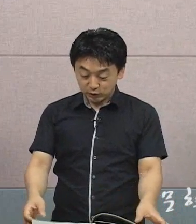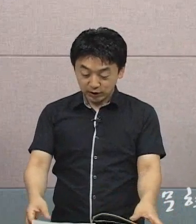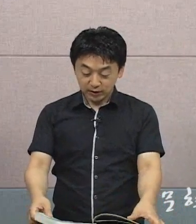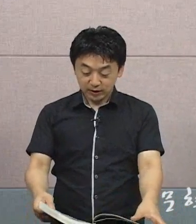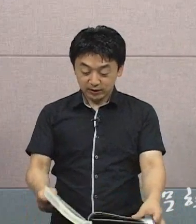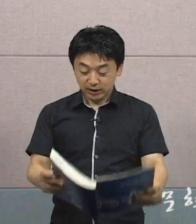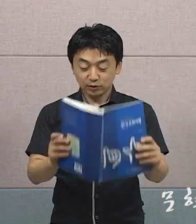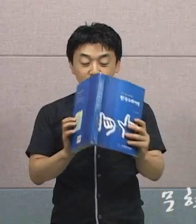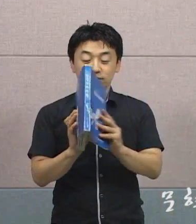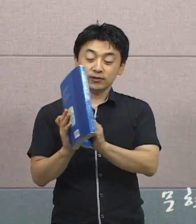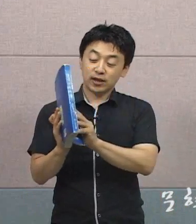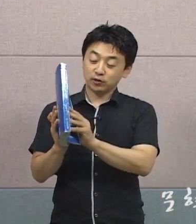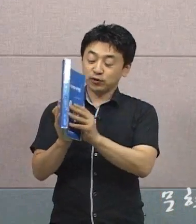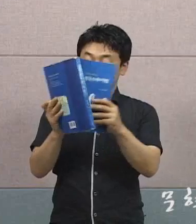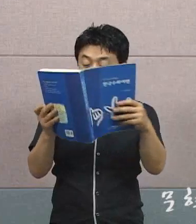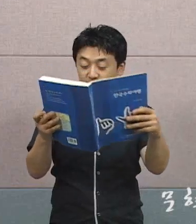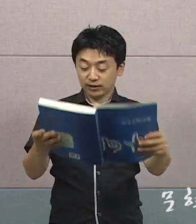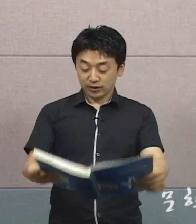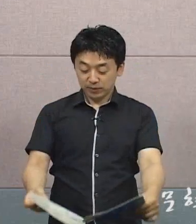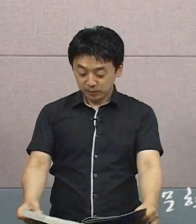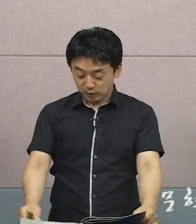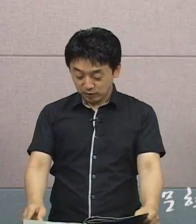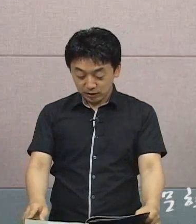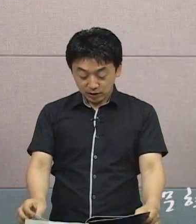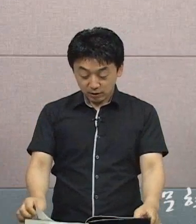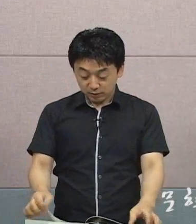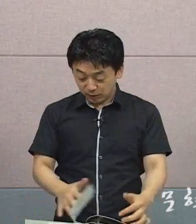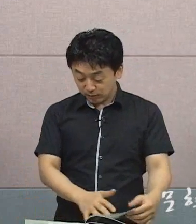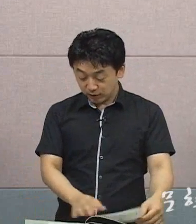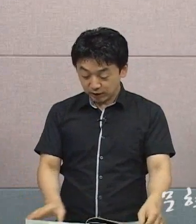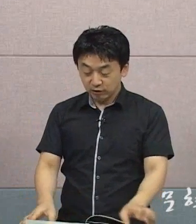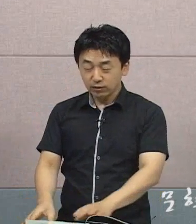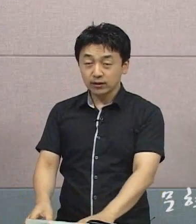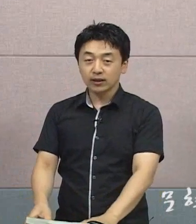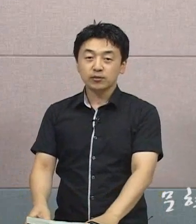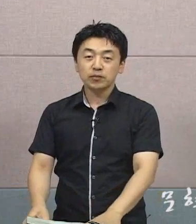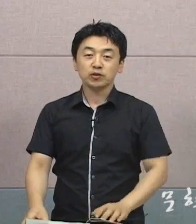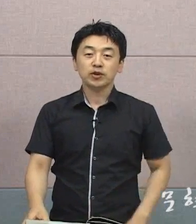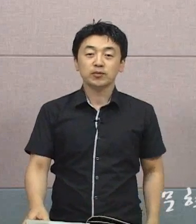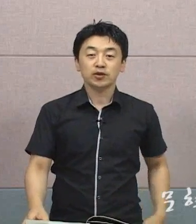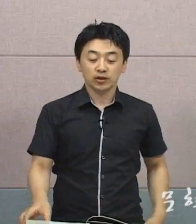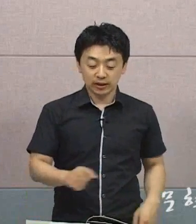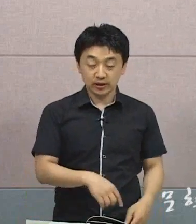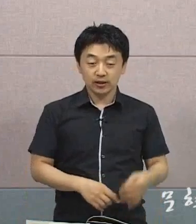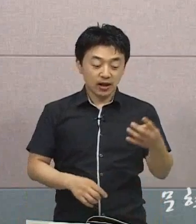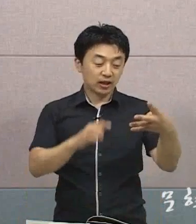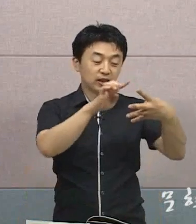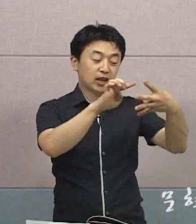농식수화, 한국수화 여행 13쪽을 펴시면 되겠고요. 네, 13쪽을 펴시면서 저랑 같이 이 네